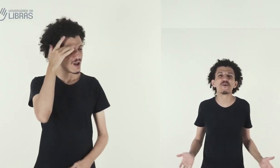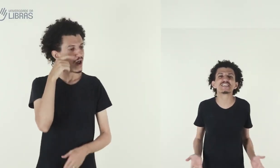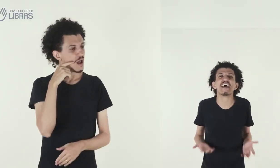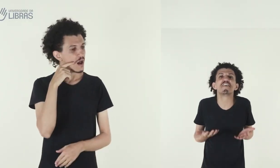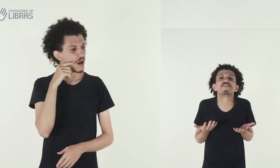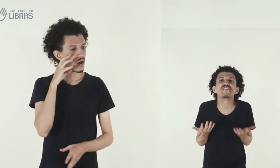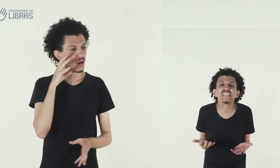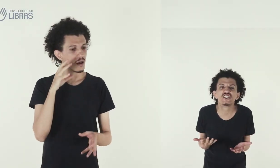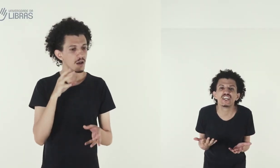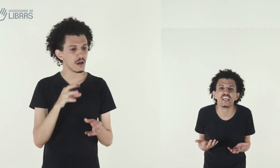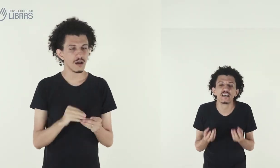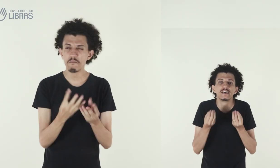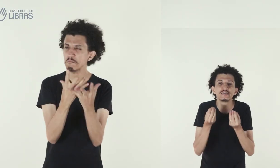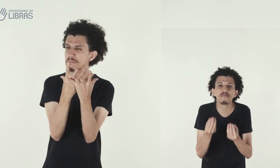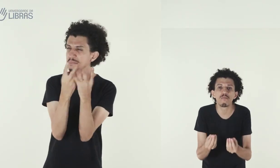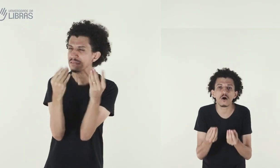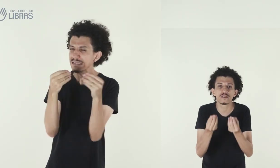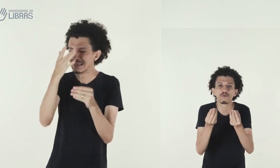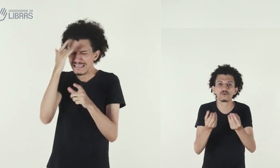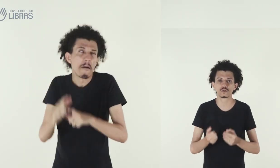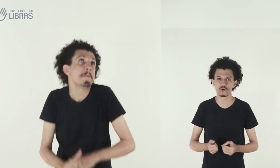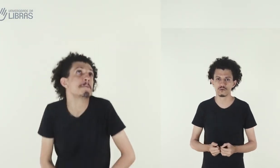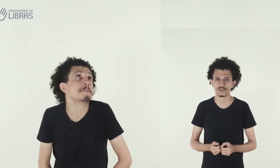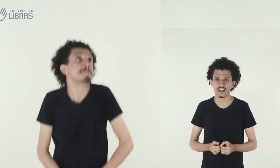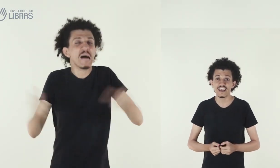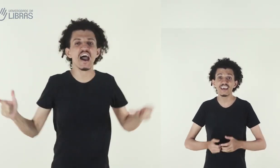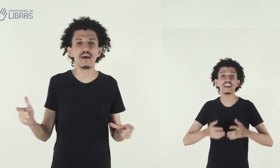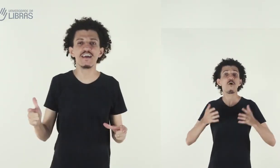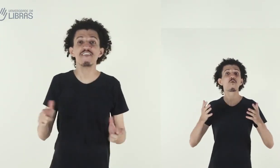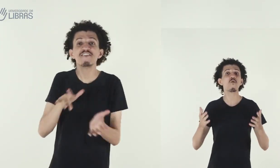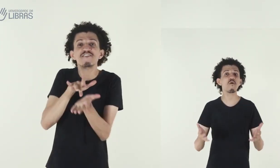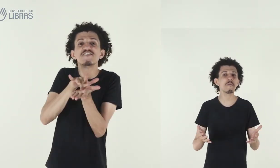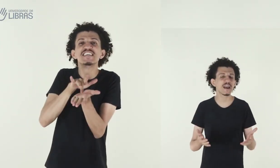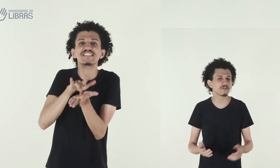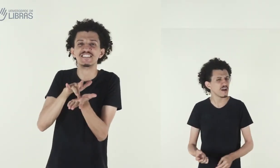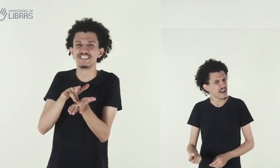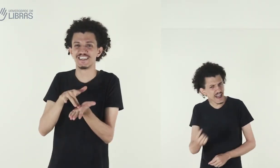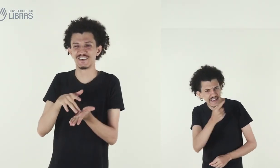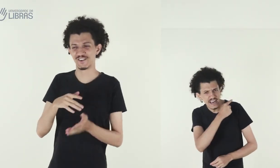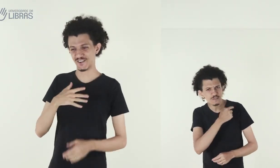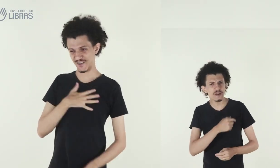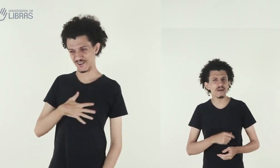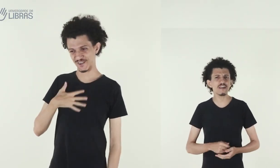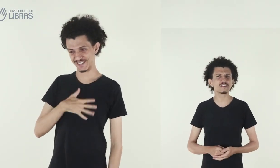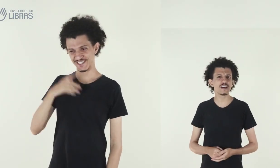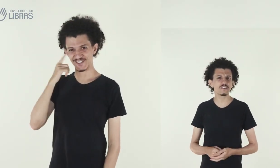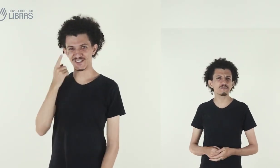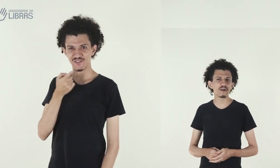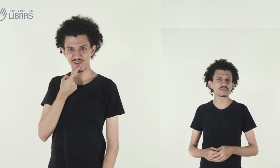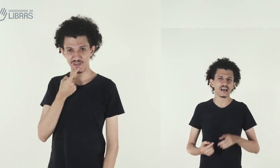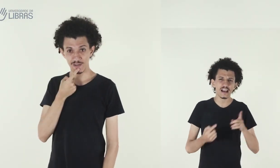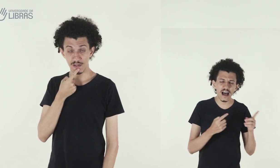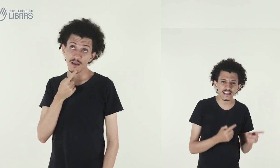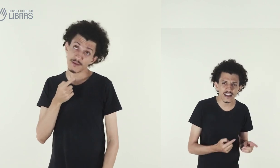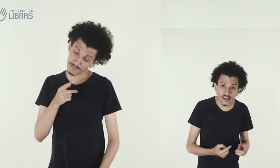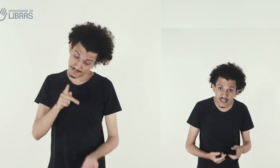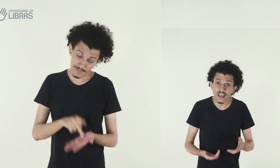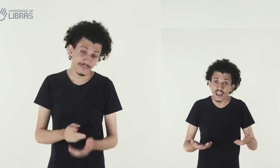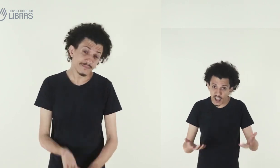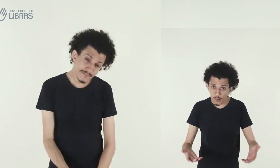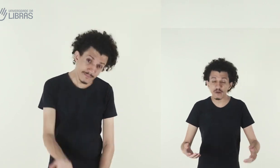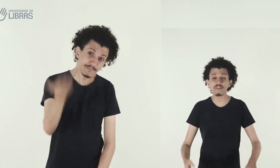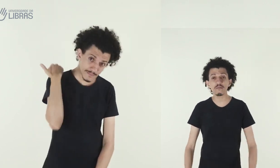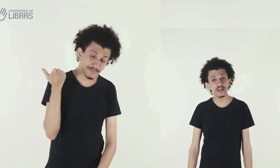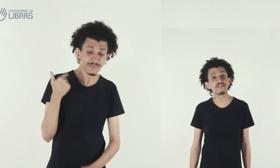das pessoas finge que se importa com os surdos. E em algum momento, naqueles primeiros anos meus, lá